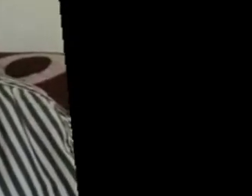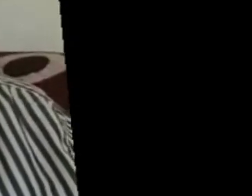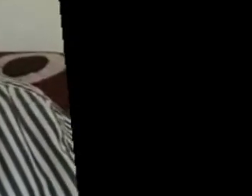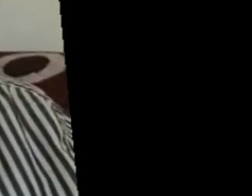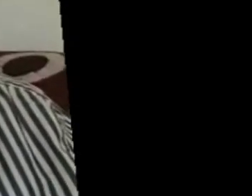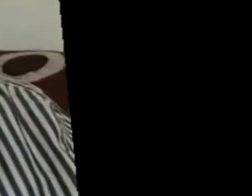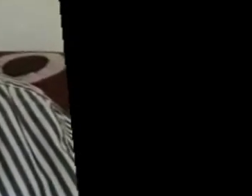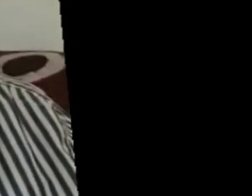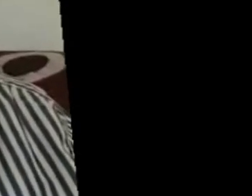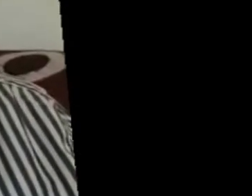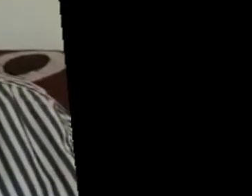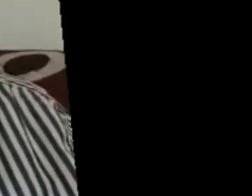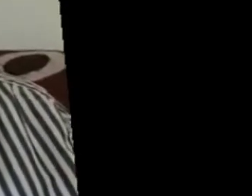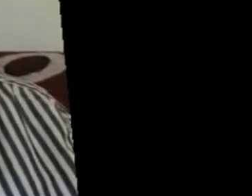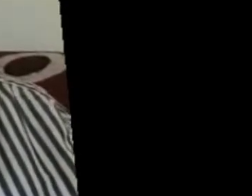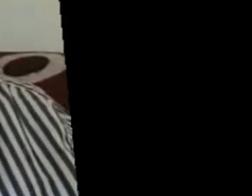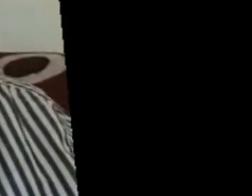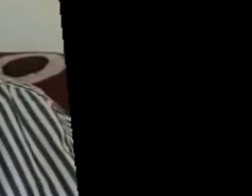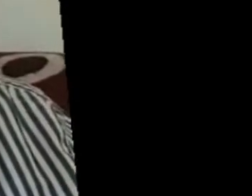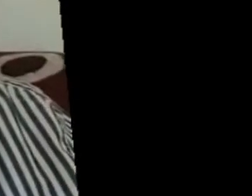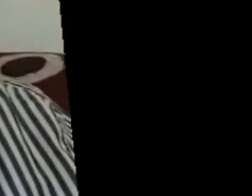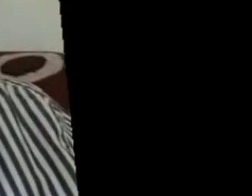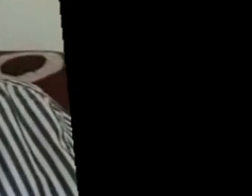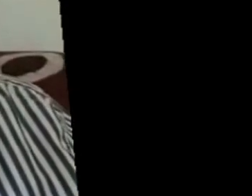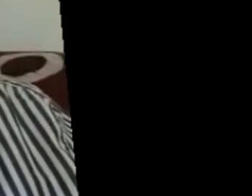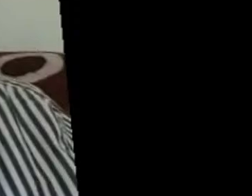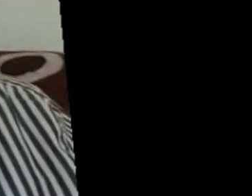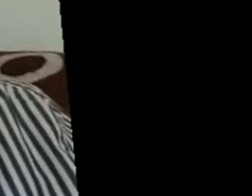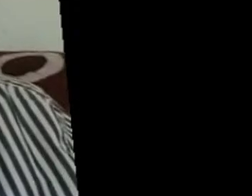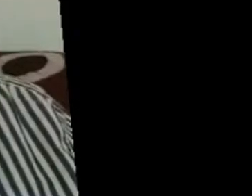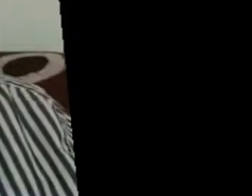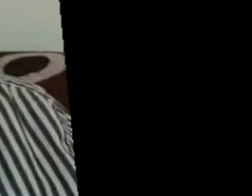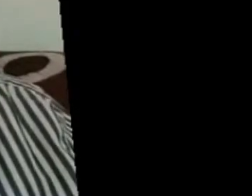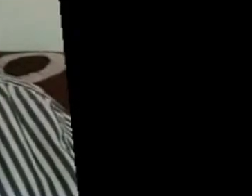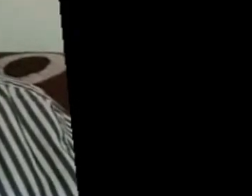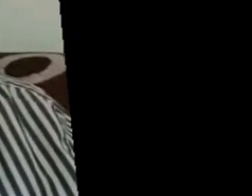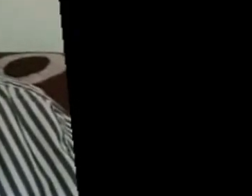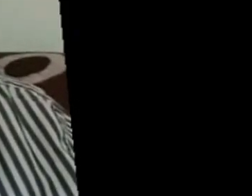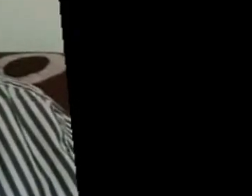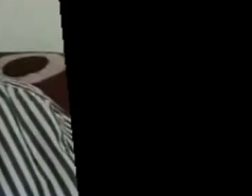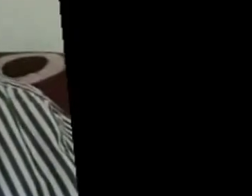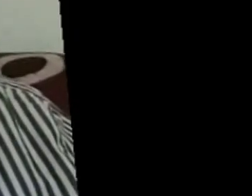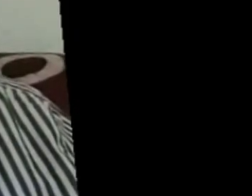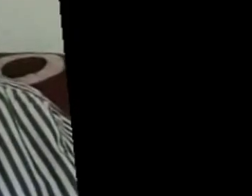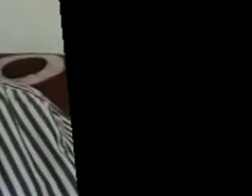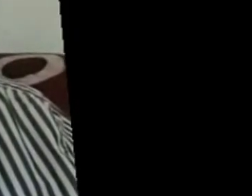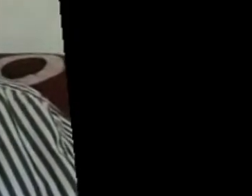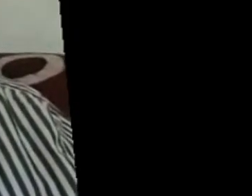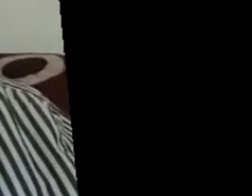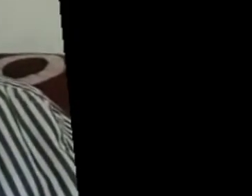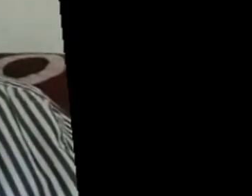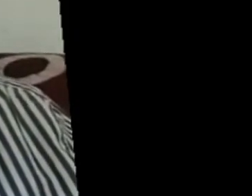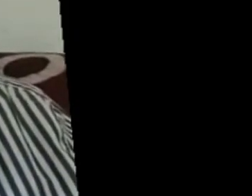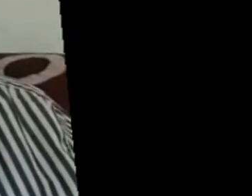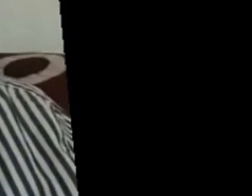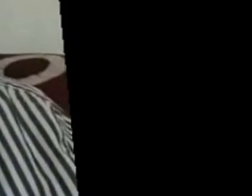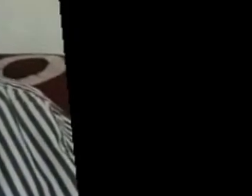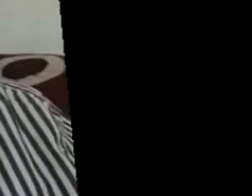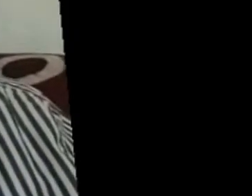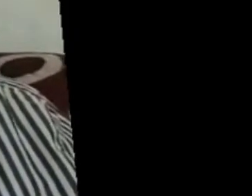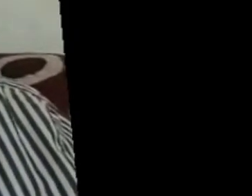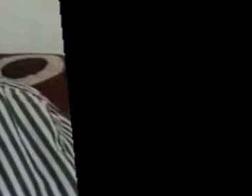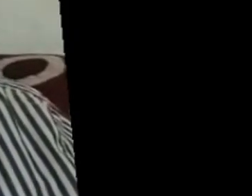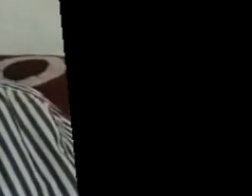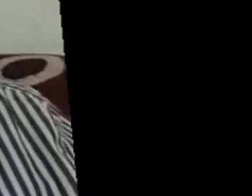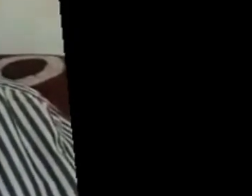parte da escola, porque nós, mães, aprendemos também com a PAI, né? A PAI